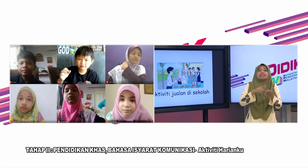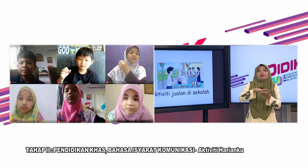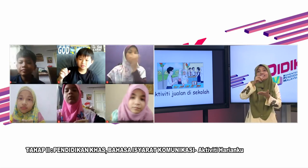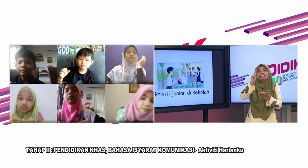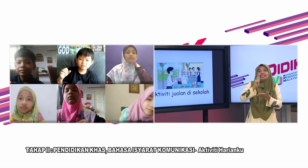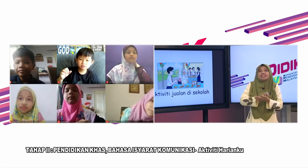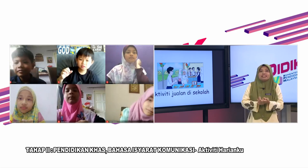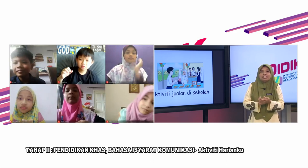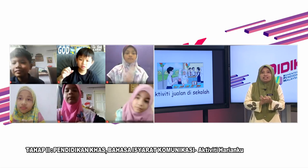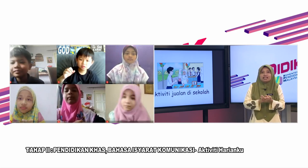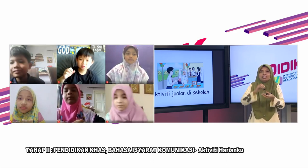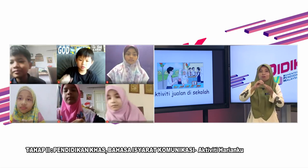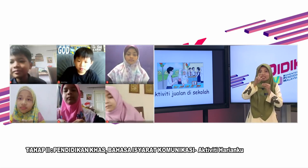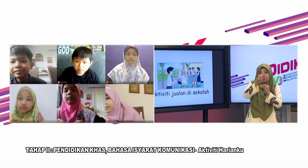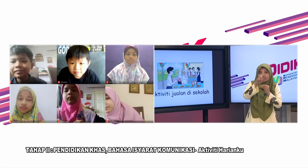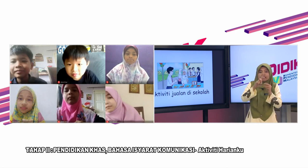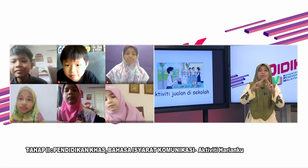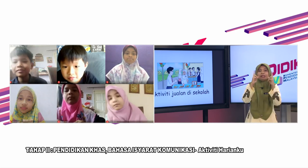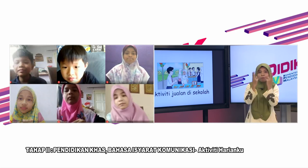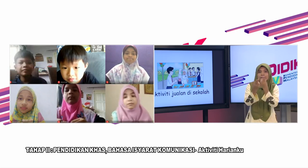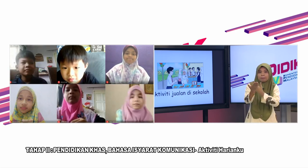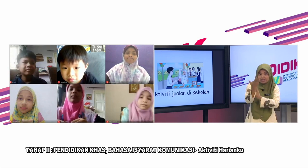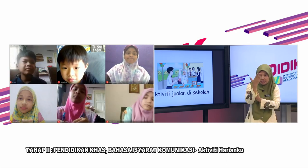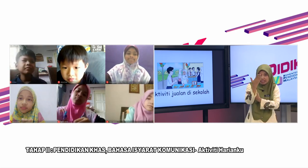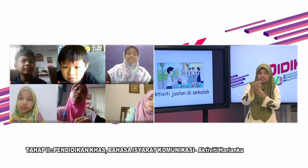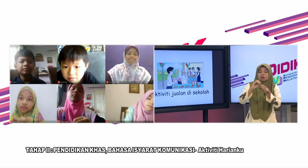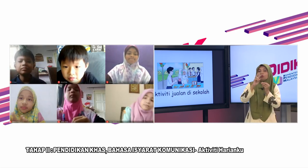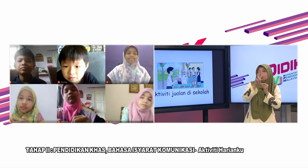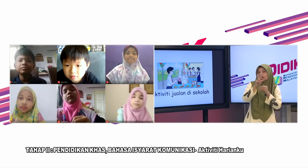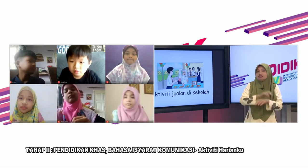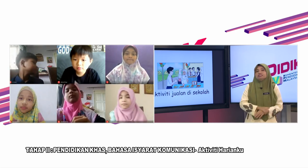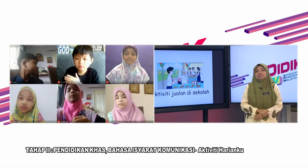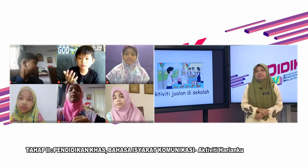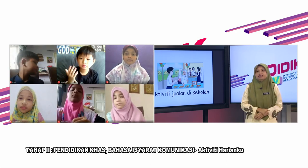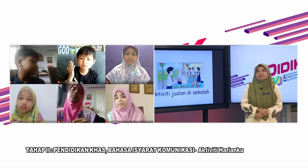Apa yang dah belajar tadi? Dia tak nampak ke? Nombor satu tadi perhimpunan pagi. Nombor dua?